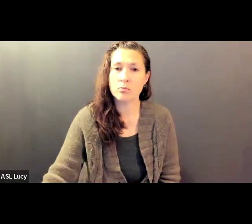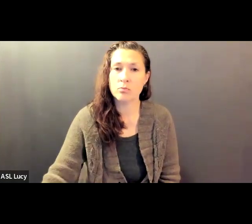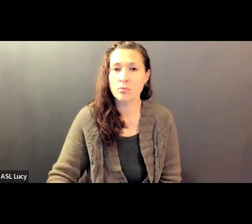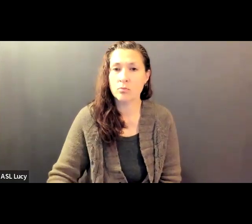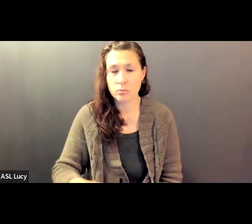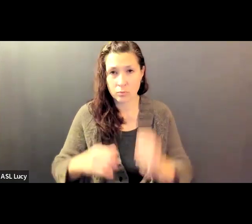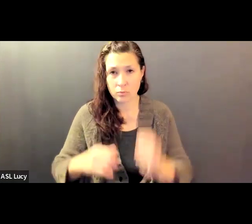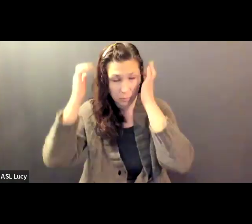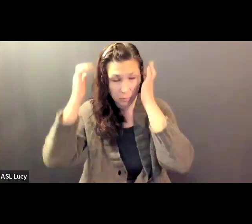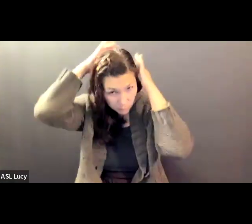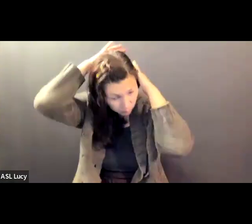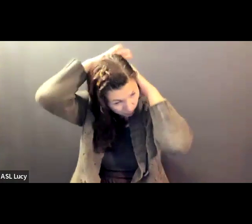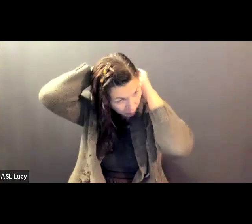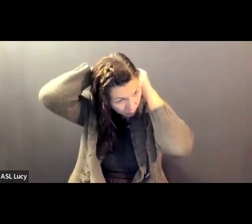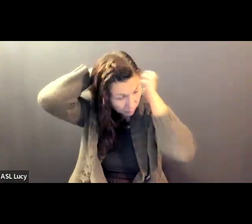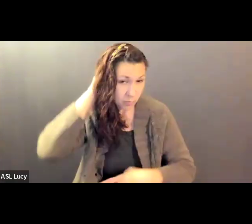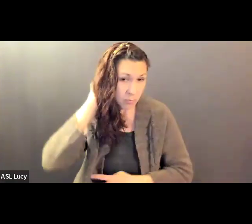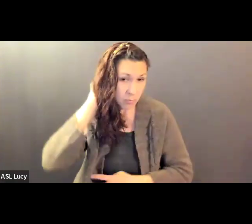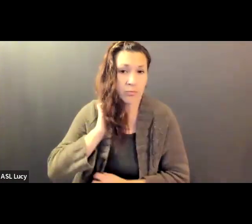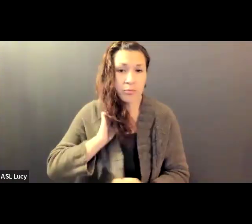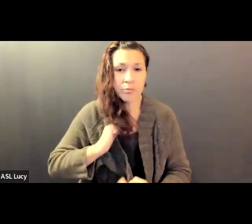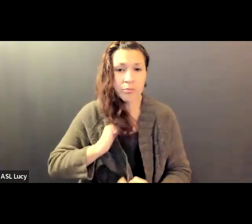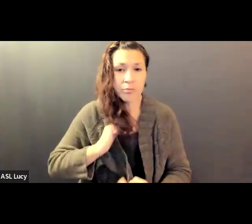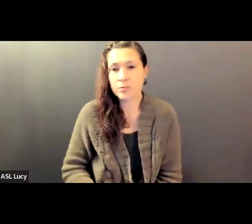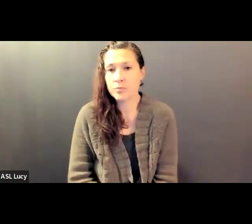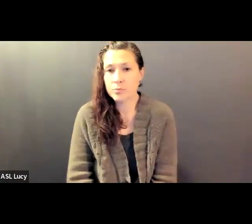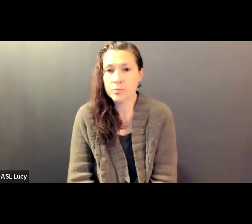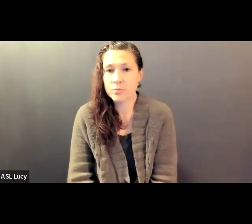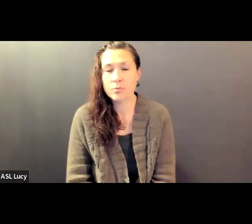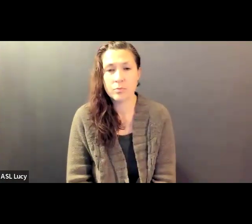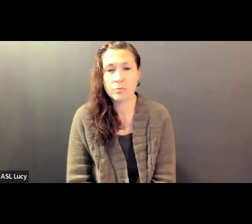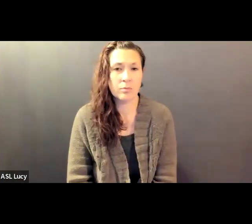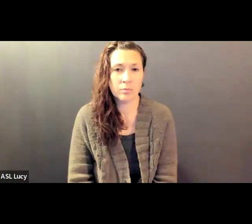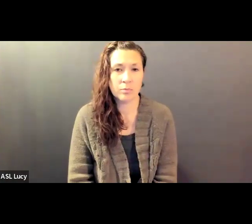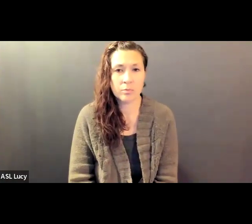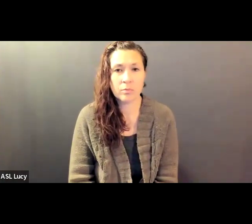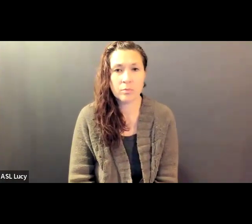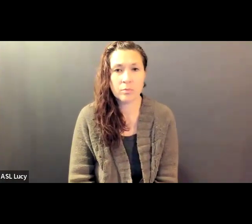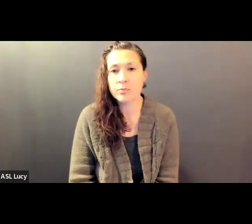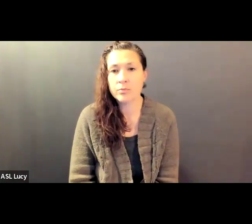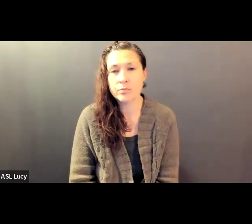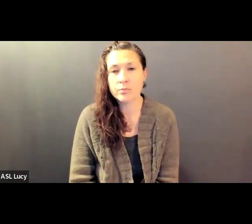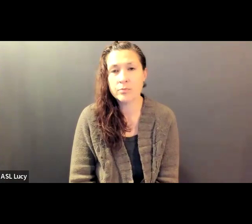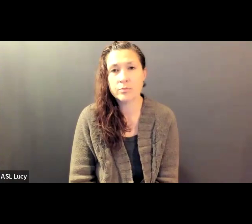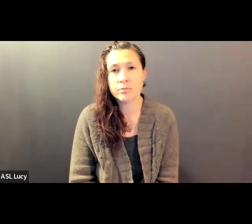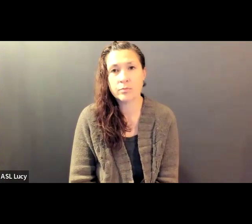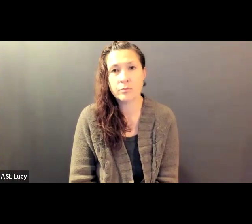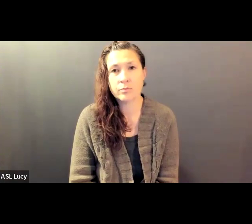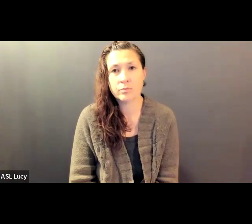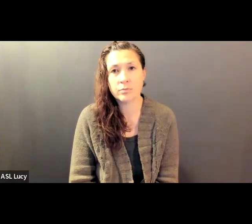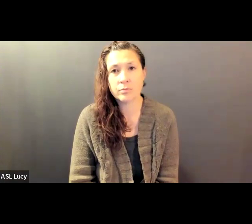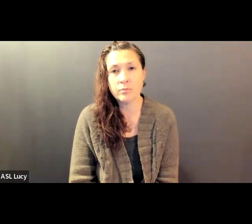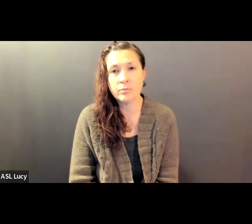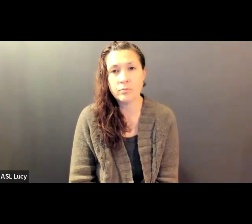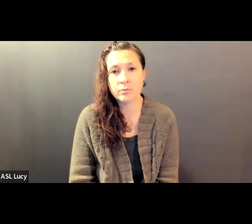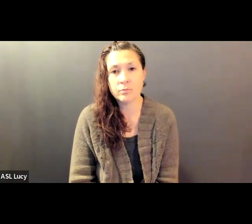han atendido, qué plan han hecho de mejora para algunos estudiantes que puedan mostrarnos la data de progreso de qué ha hecho